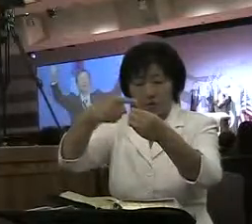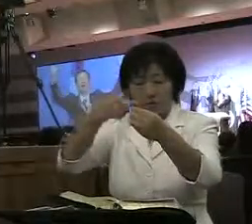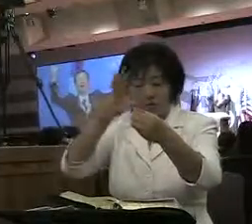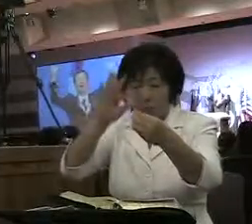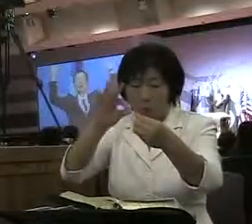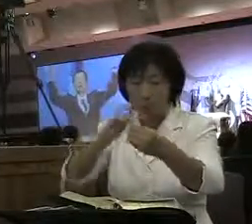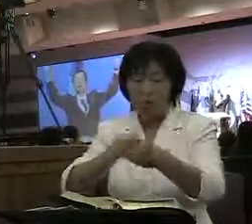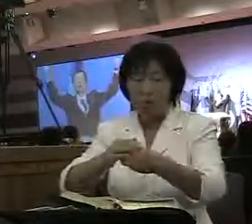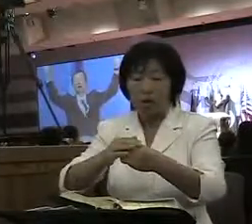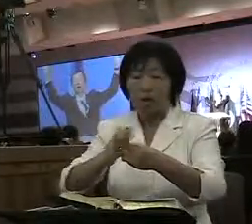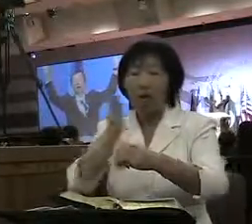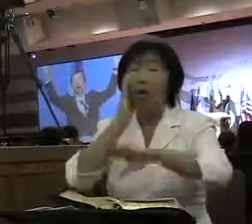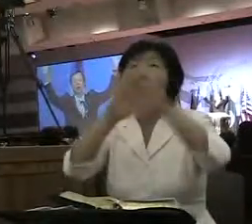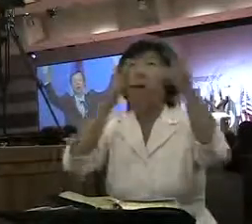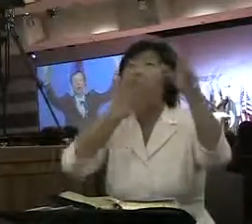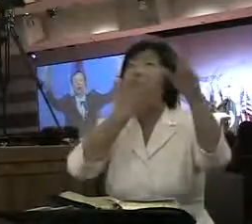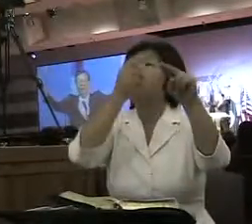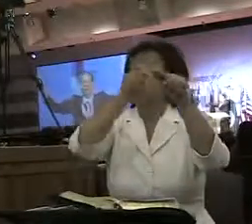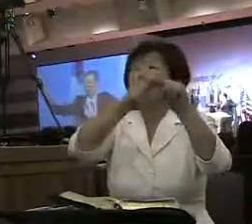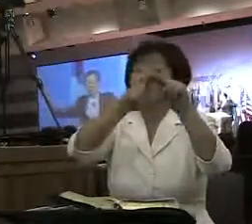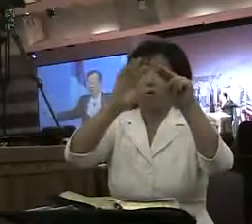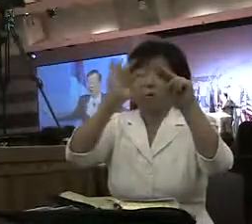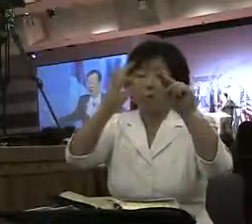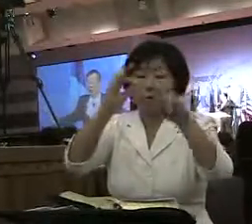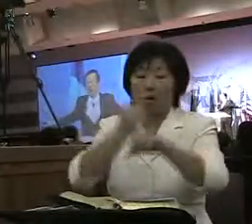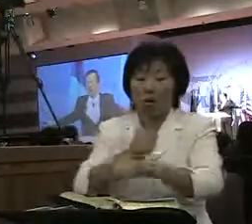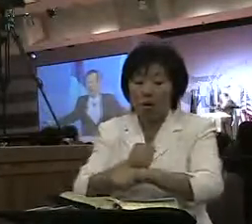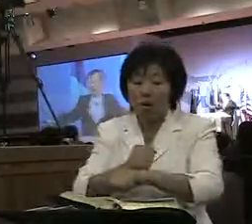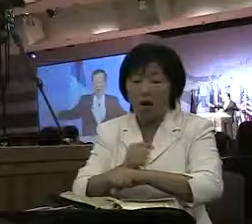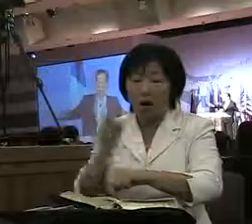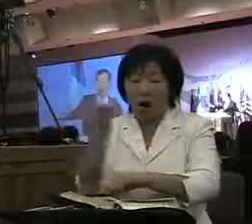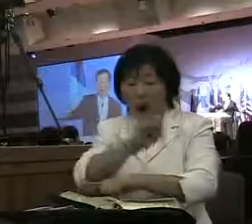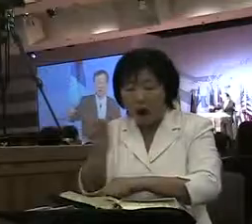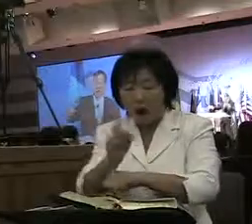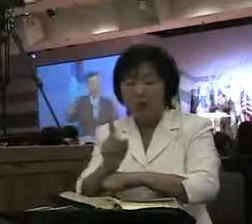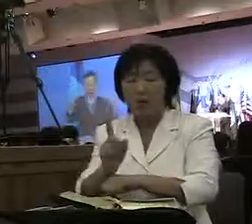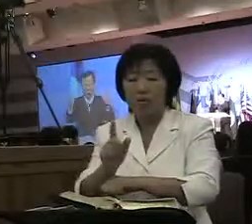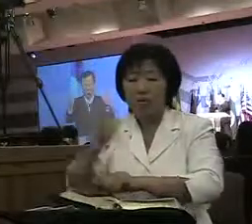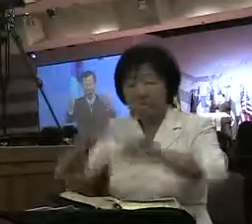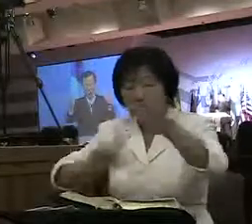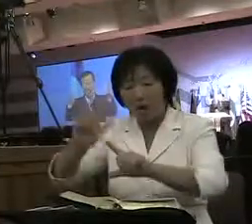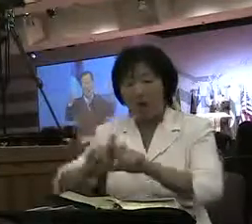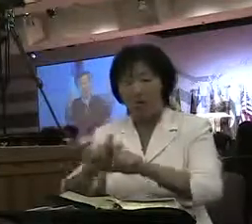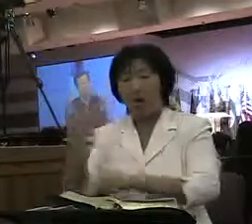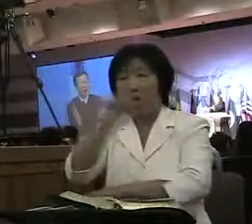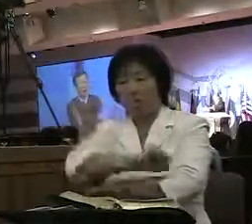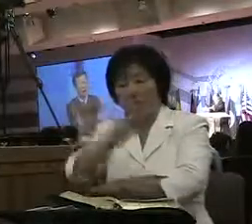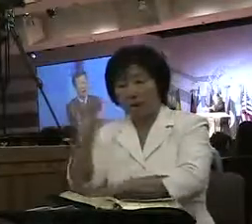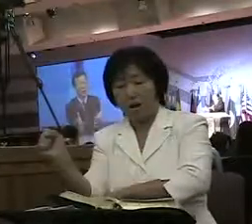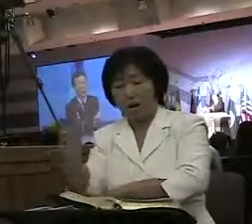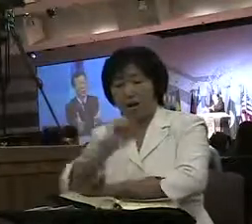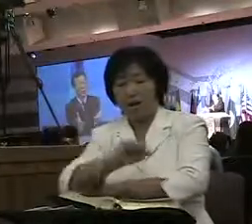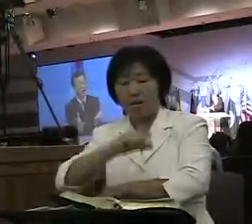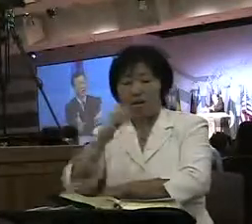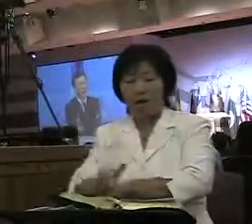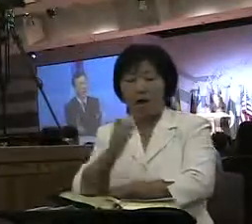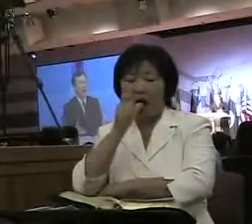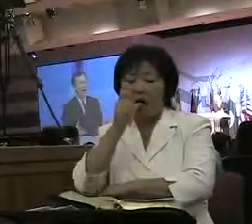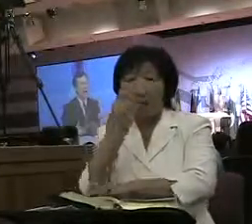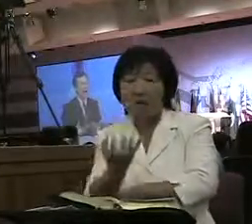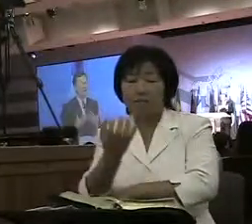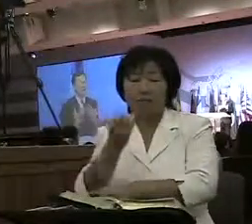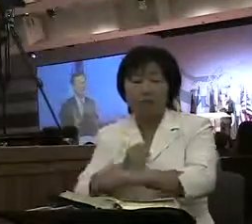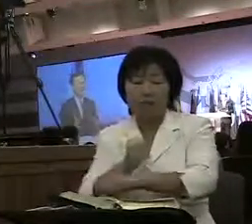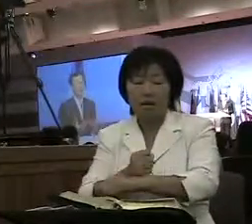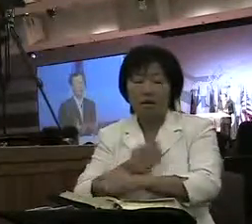보좌에 앉아 계신 하나님을 보게 함으로써 아무런 어떠한 상황에서도 흔들리지 않는 견고한 그릇으로 만드시고,